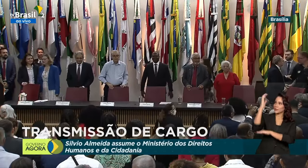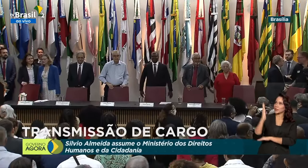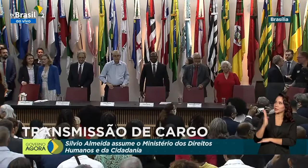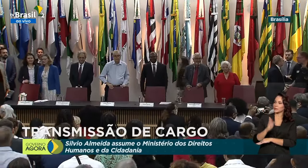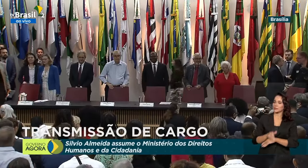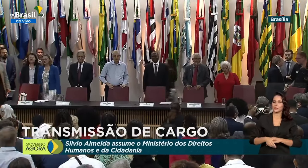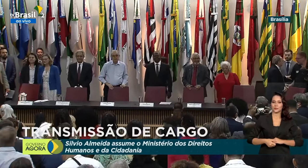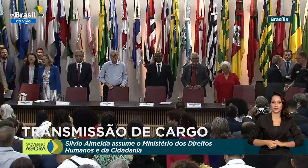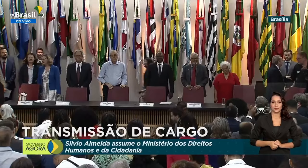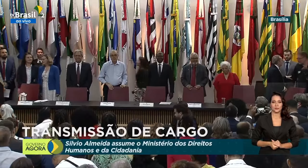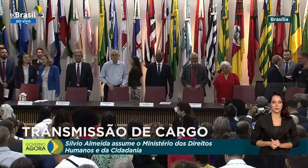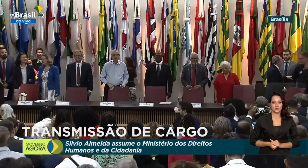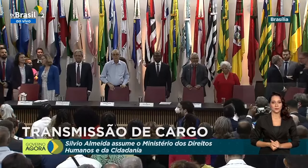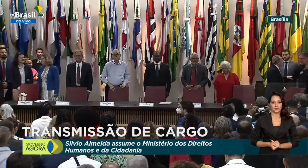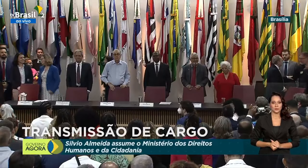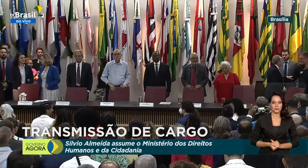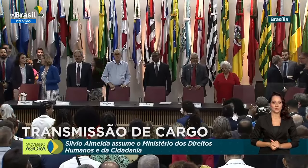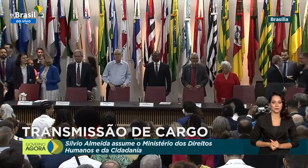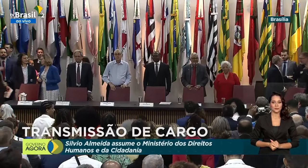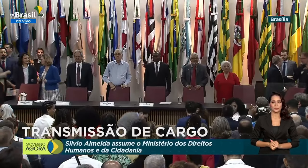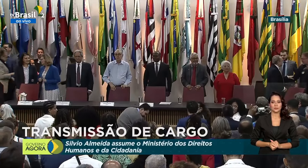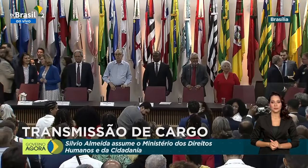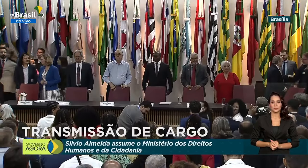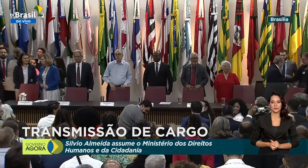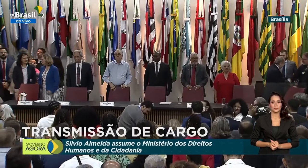Brasileiro Muito obrigado